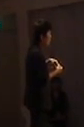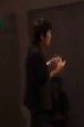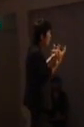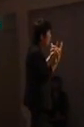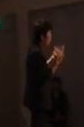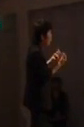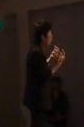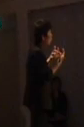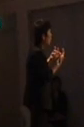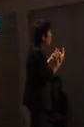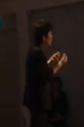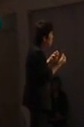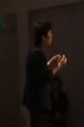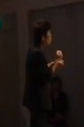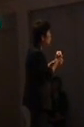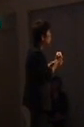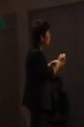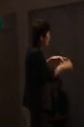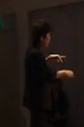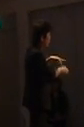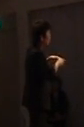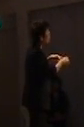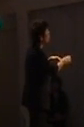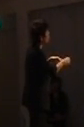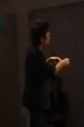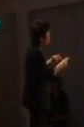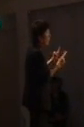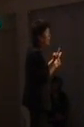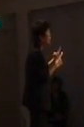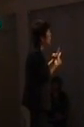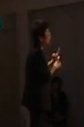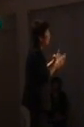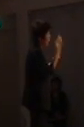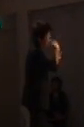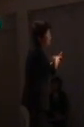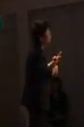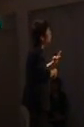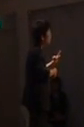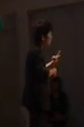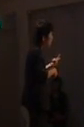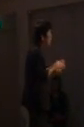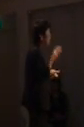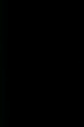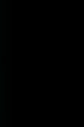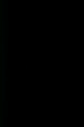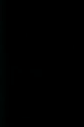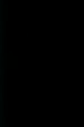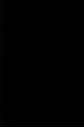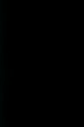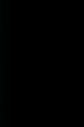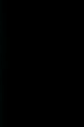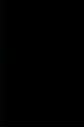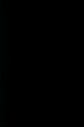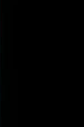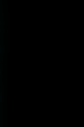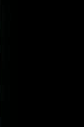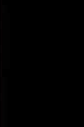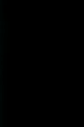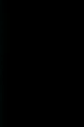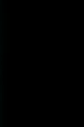いです。で、一方で走ろうとするとこういうふうに、大変マシン、機械前とした本物の足とは似ても似つか